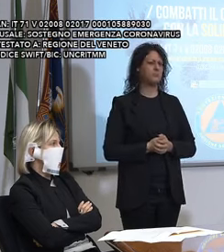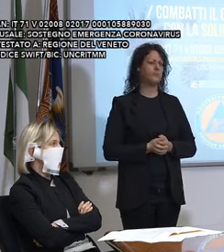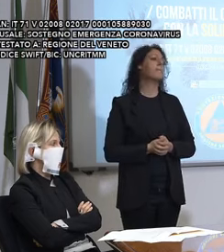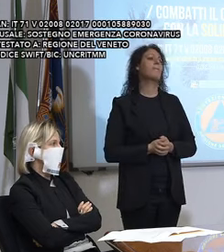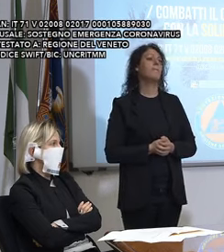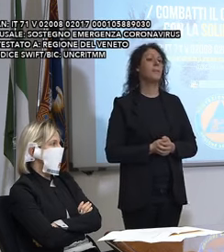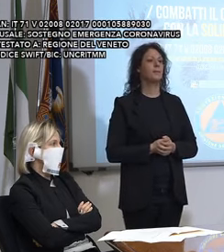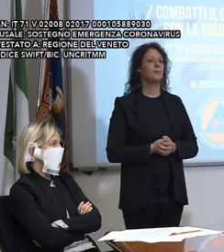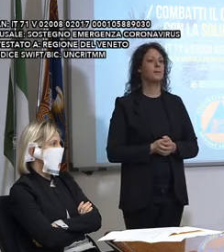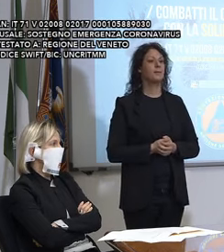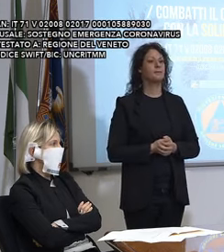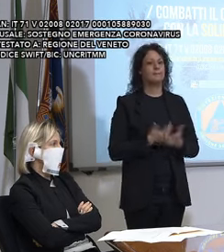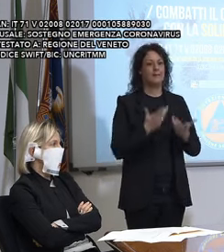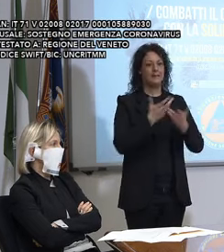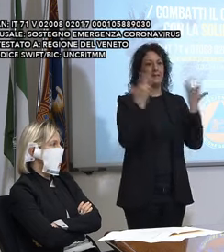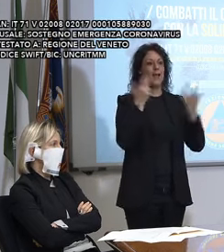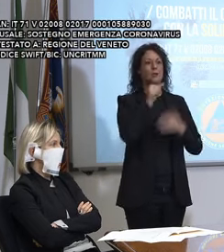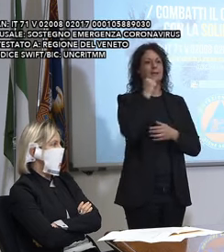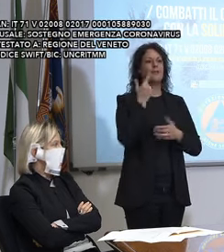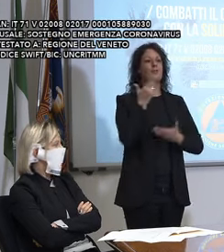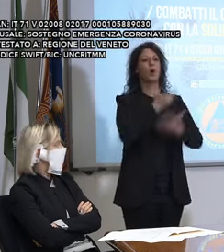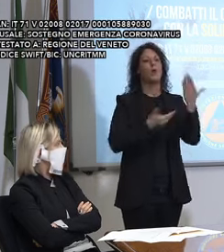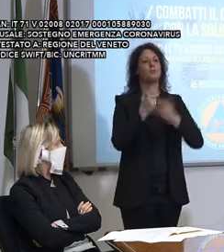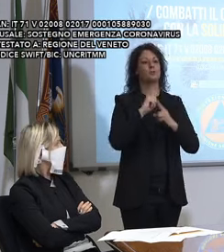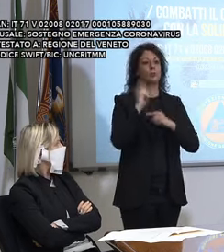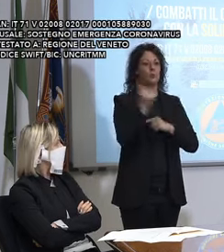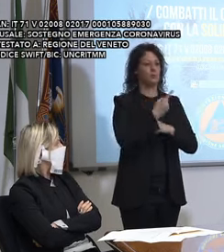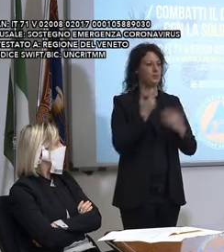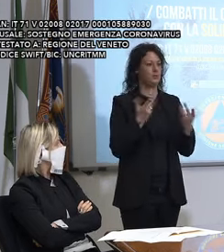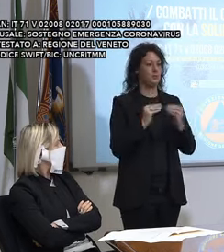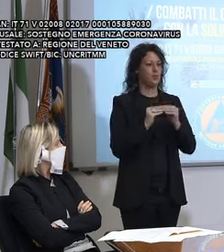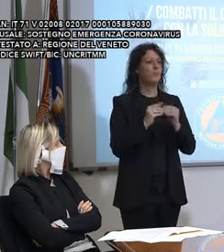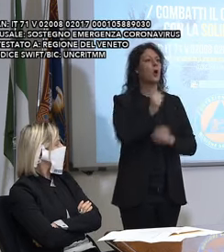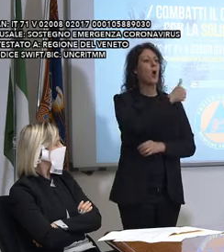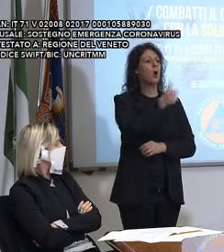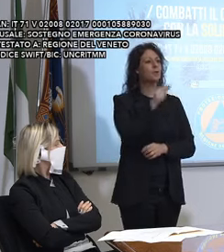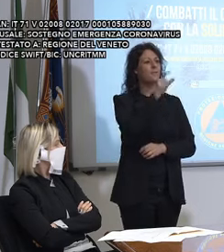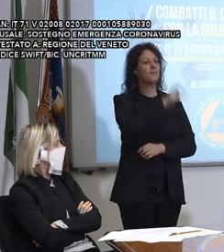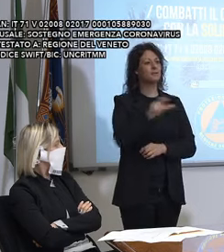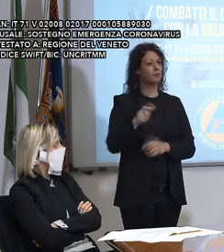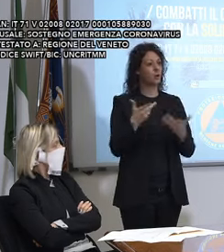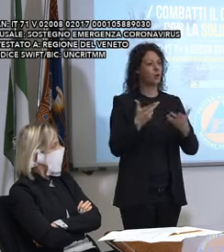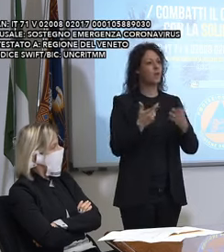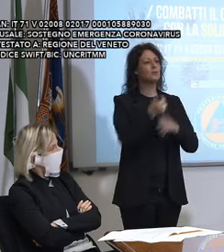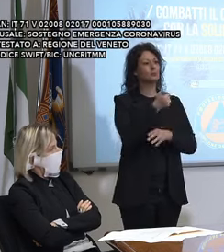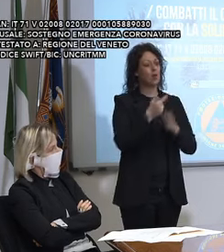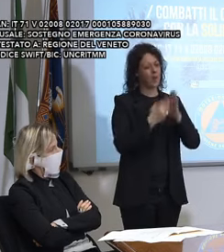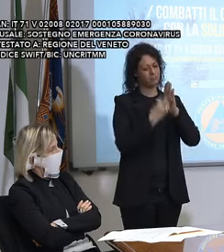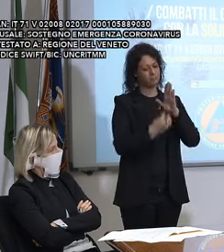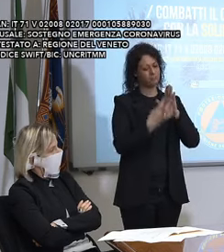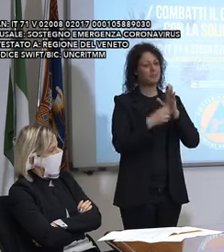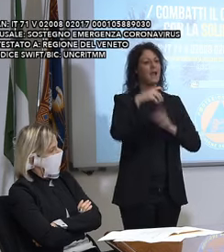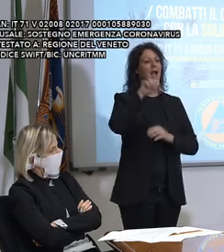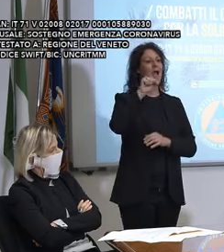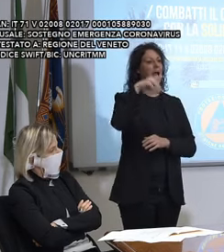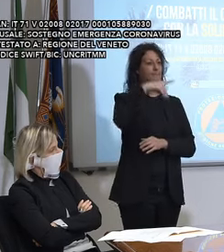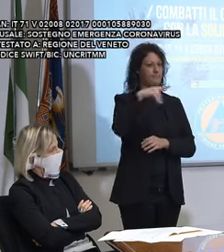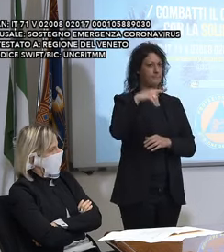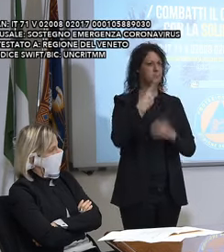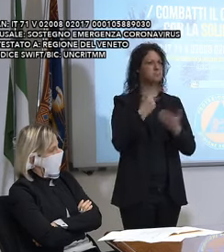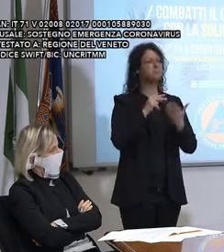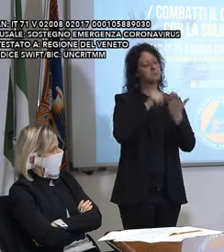qui la collaborazione di tutti perché sennò non funziona. Ogni persona si scarica questa applicazione, la registrazione